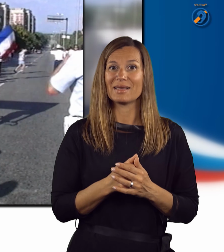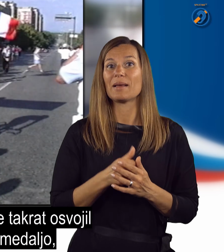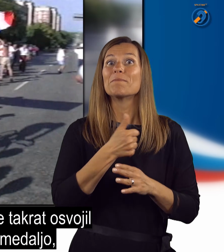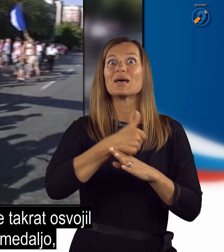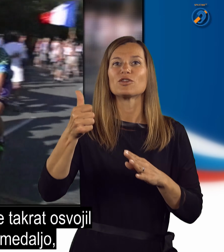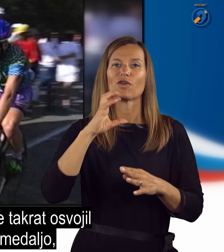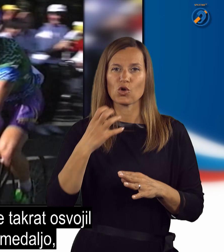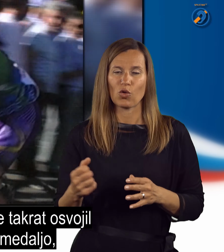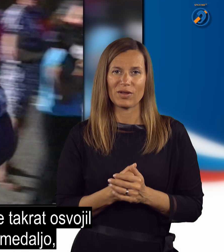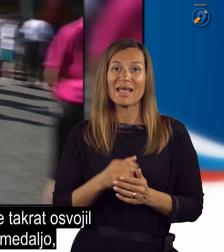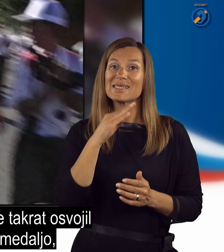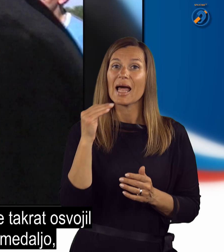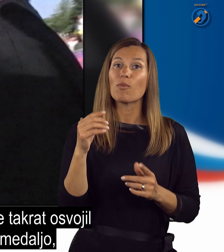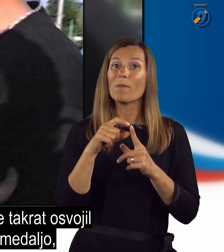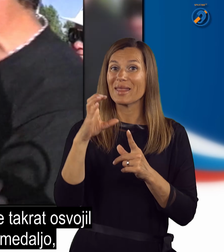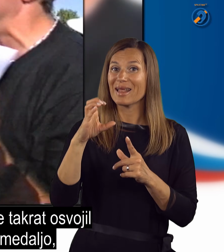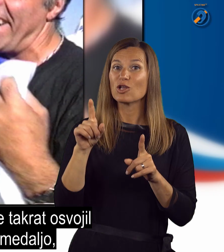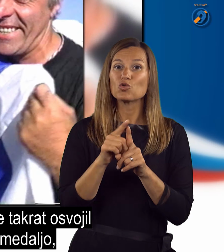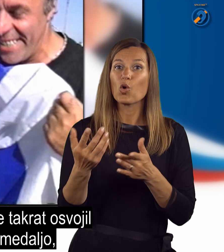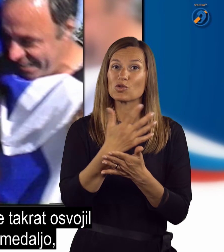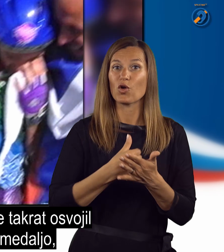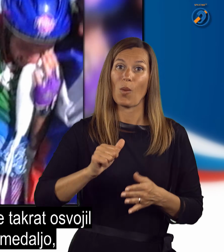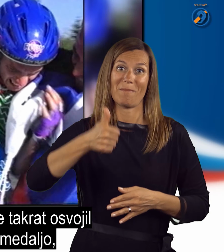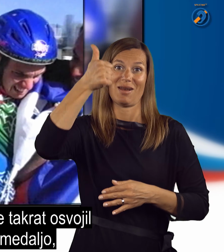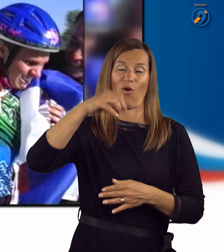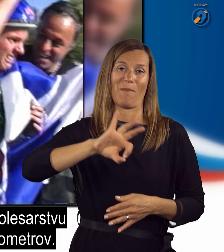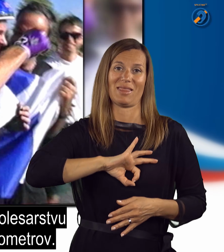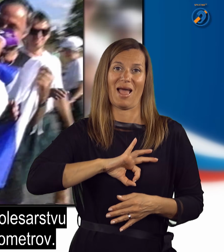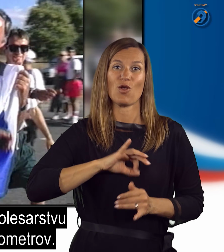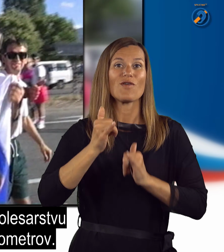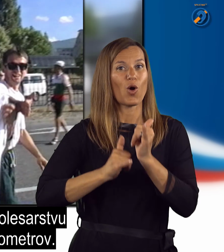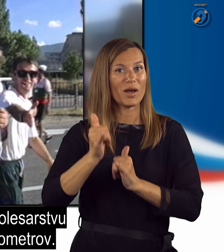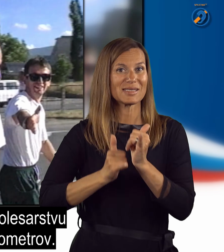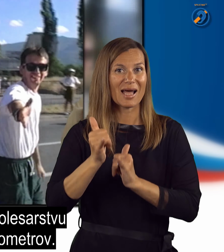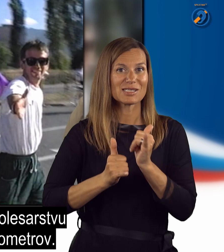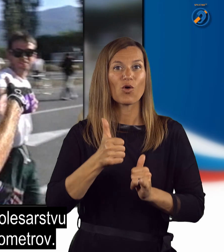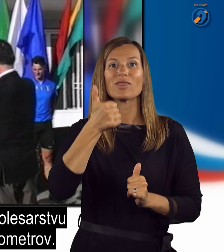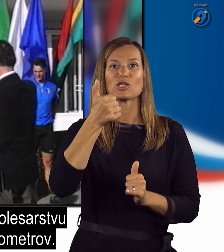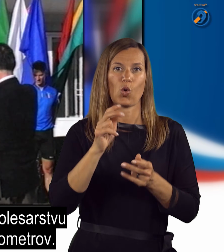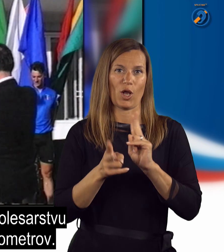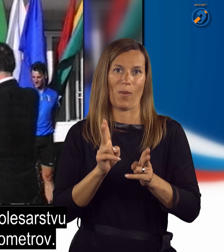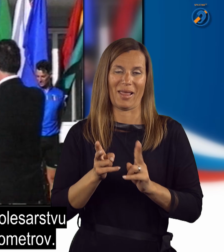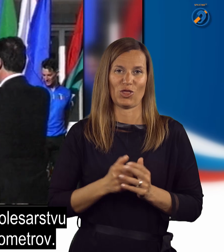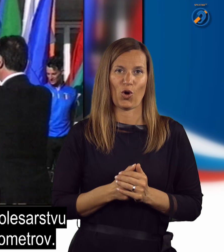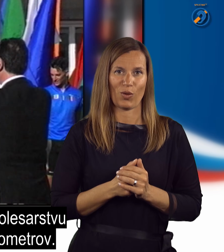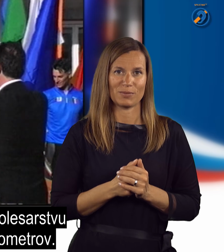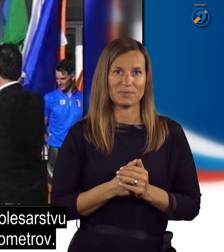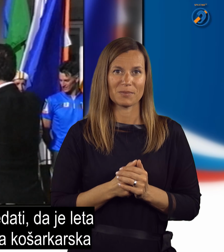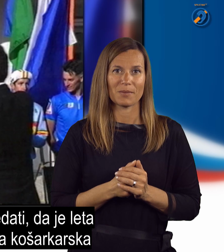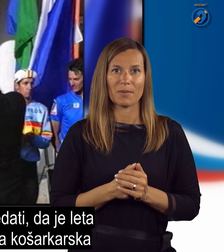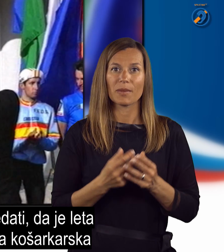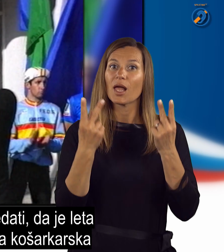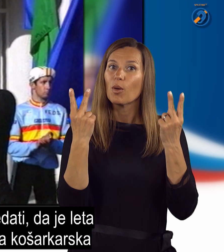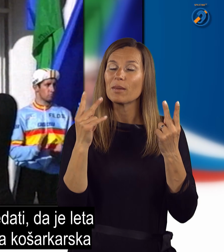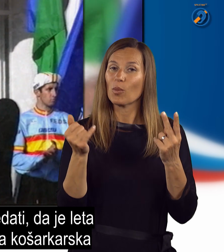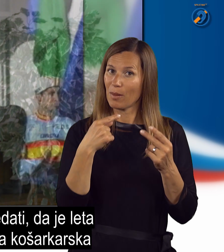Samo Petrač je osvojil takrat tudi prvo medaljo, in sicer v kolesarstvu na 100 km. Ključno